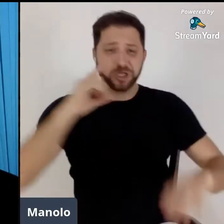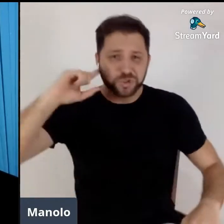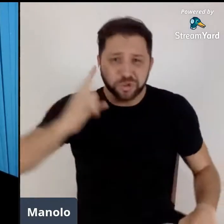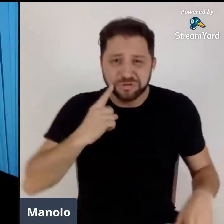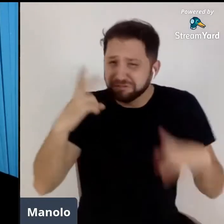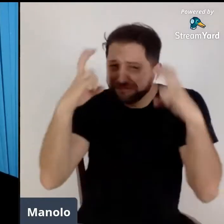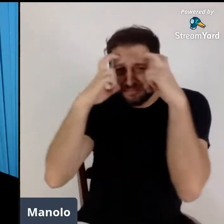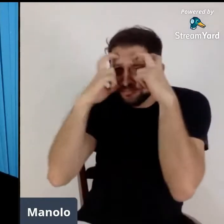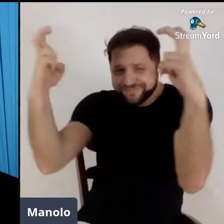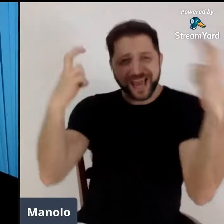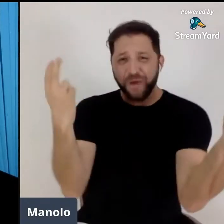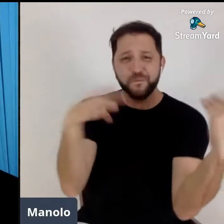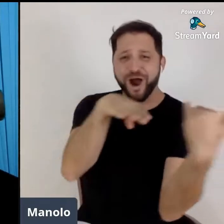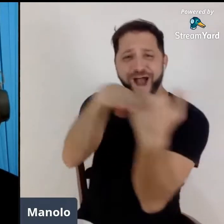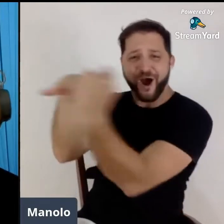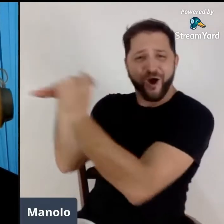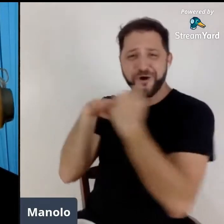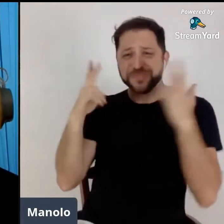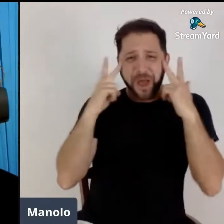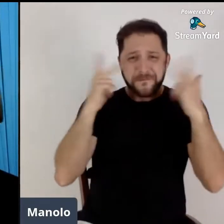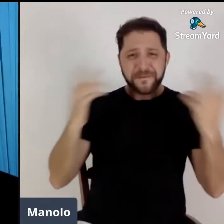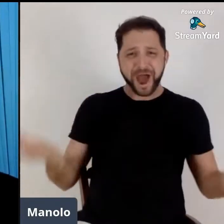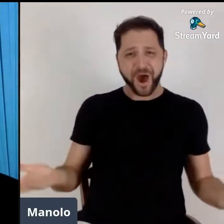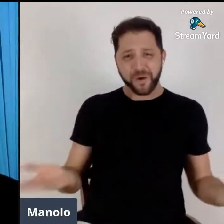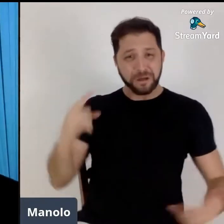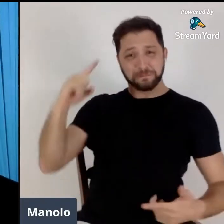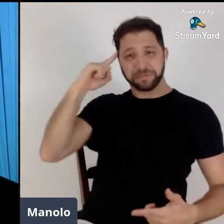para os ouvintes, tá?